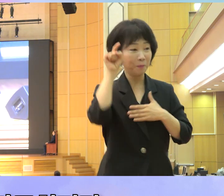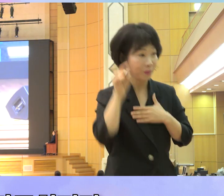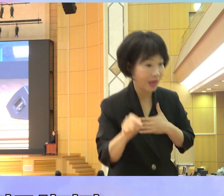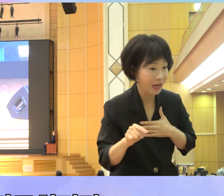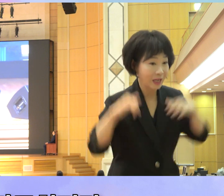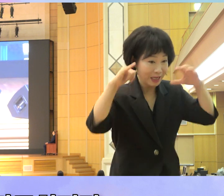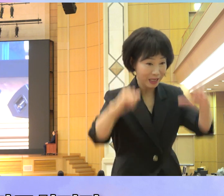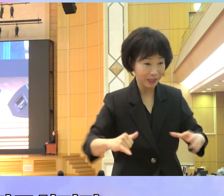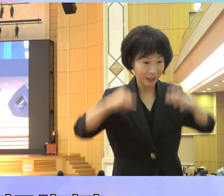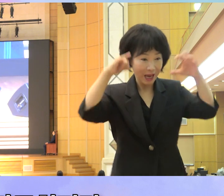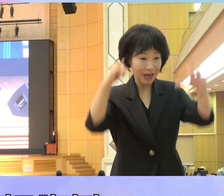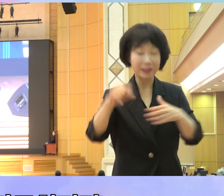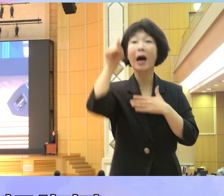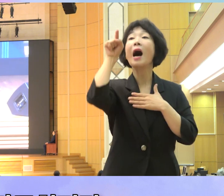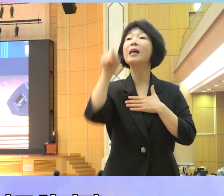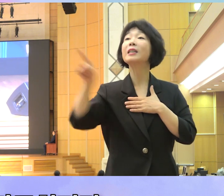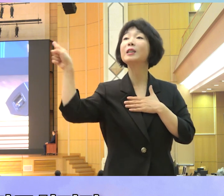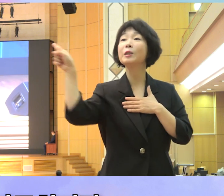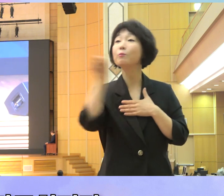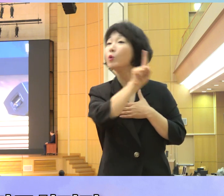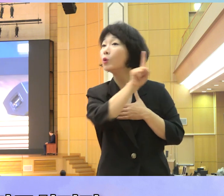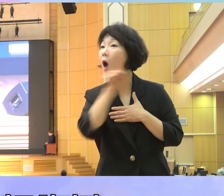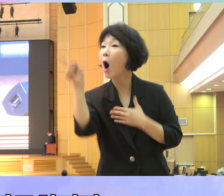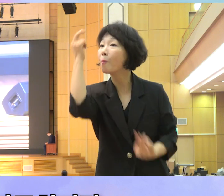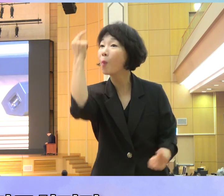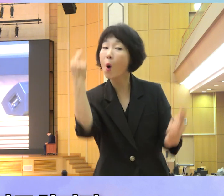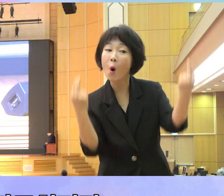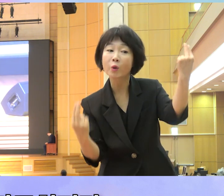말씀하셨네. 이 세상